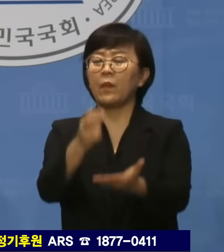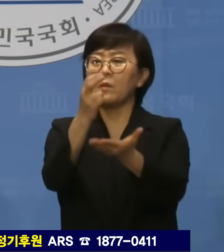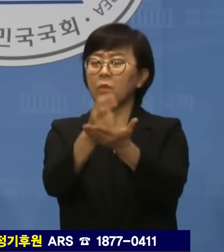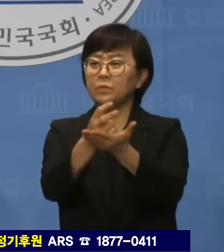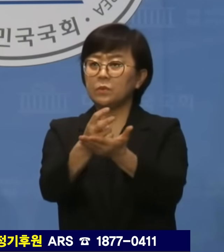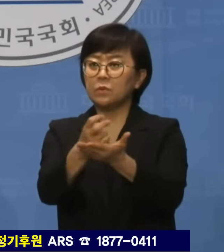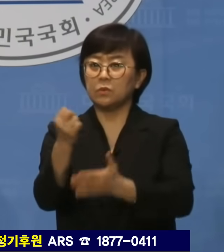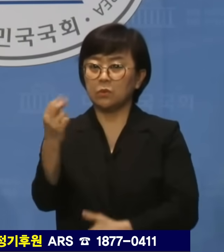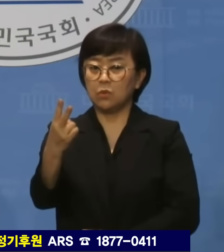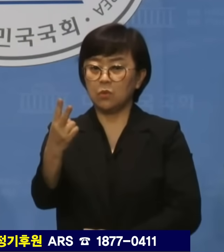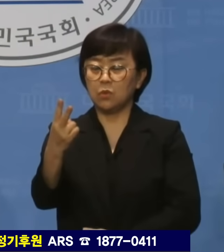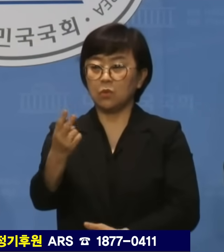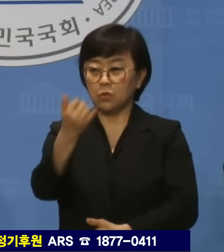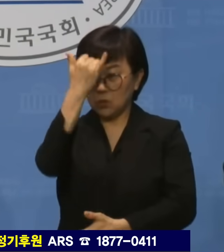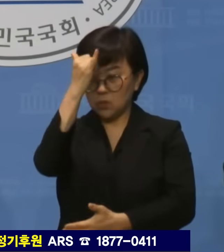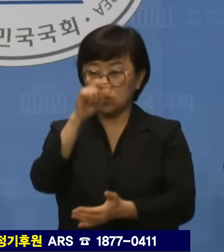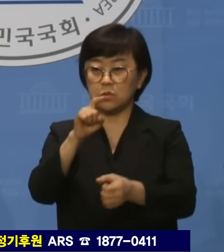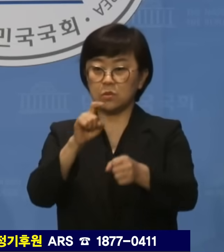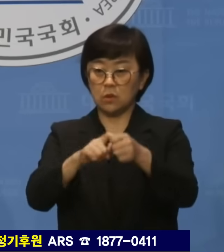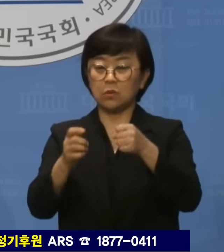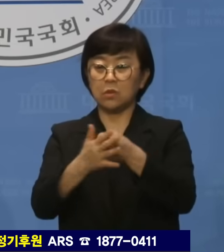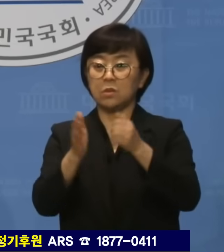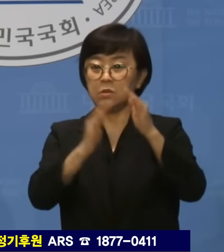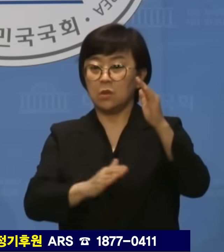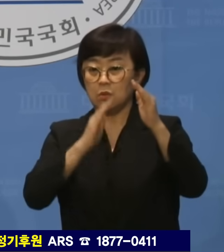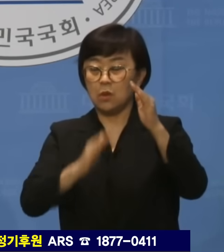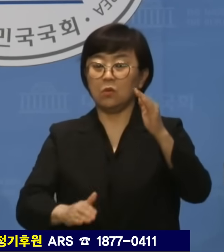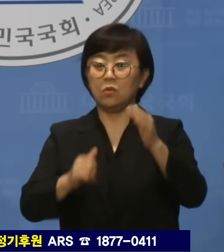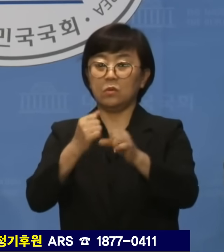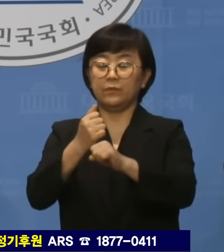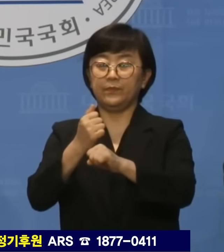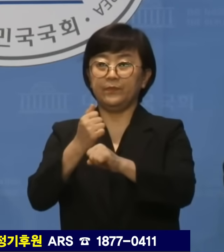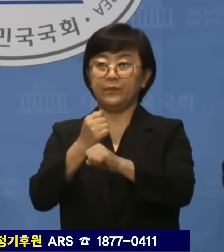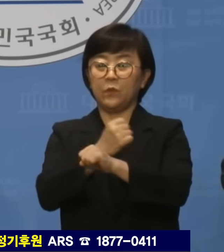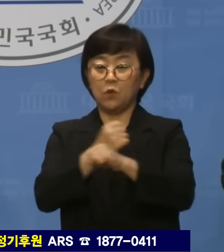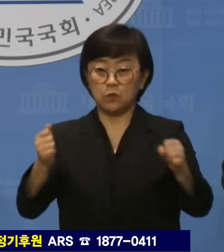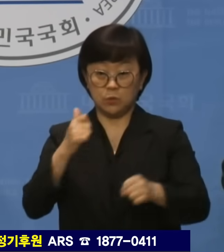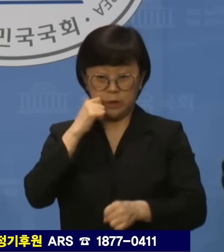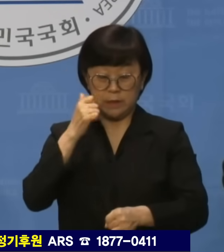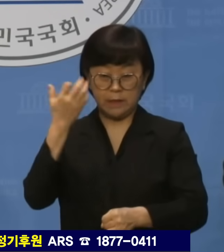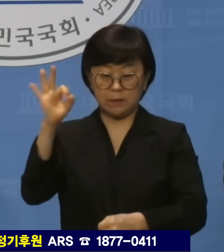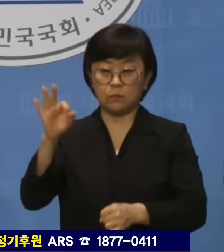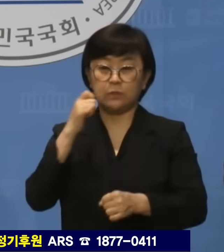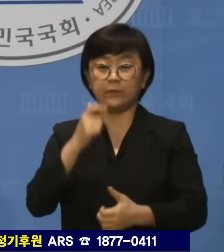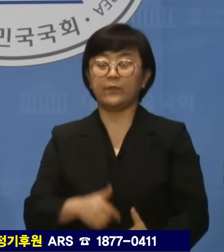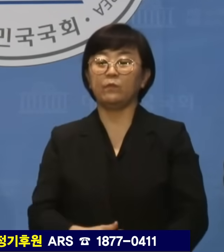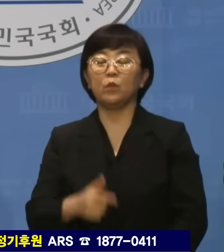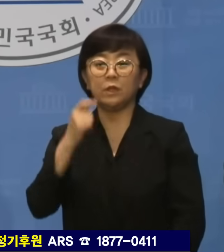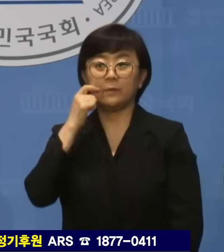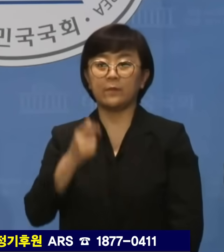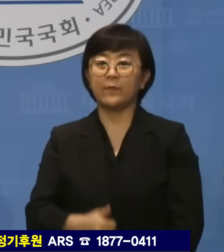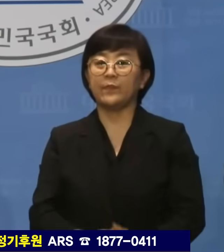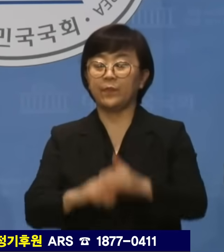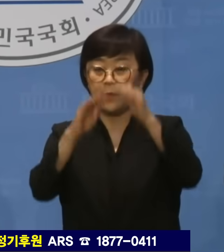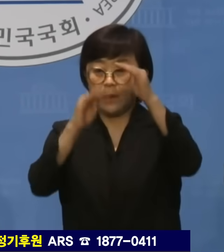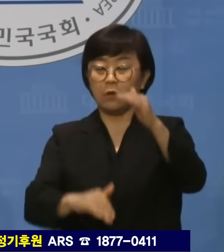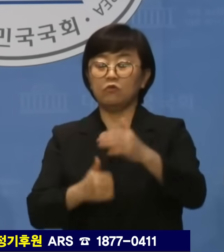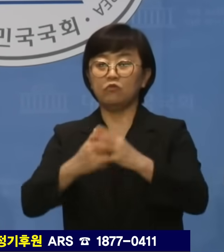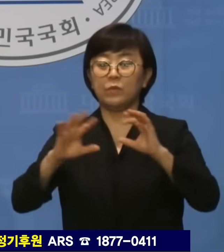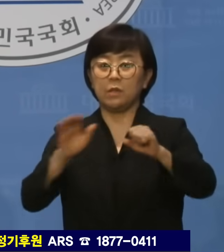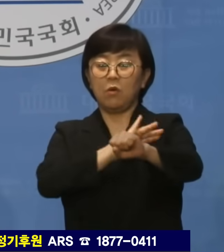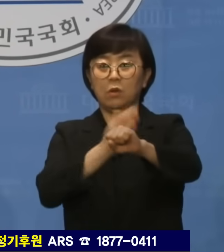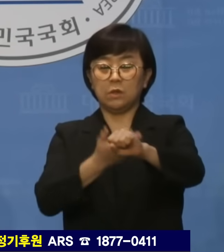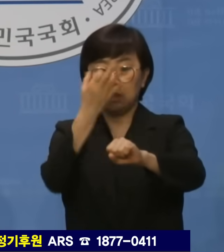법적으로는 물론이고 도덕적으로도 결코 용납할 수 없는 일입니다. 이 같은 내용을